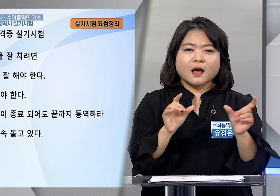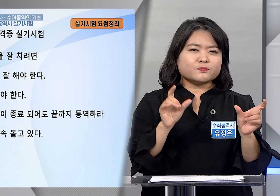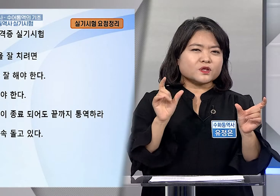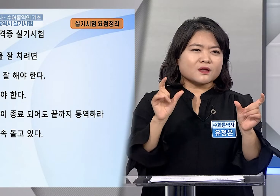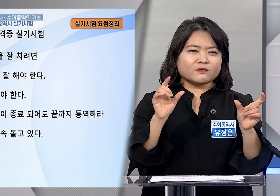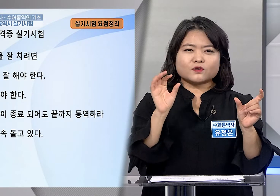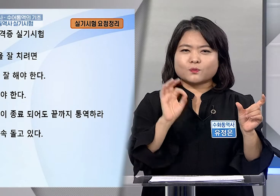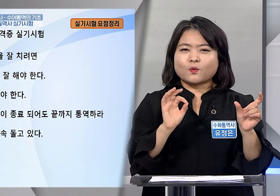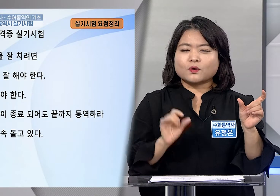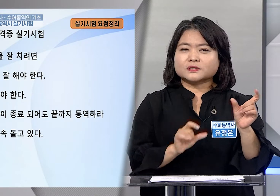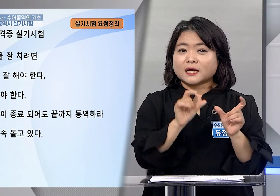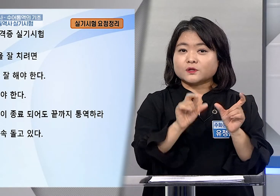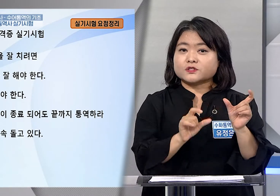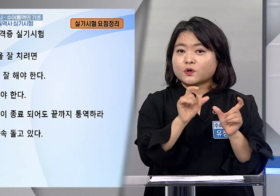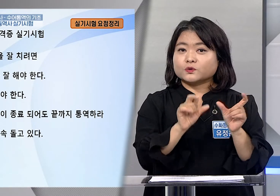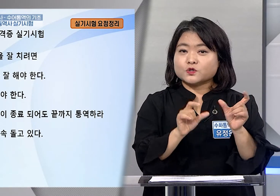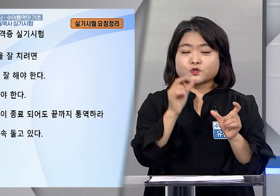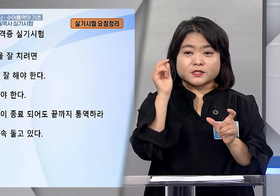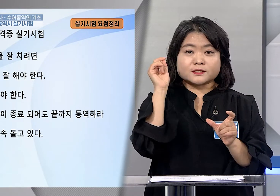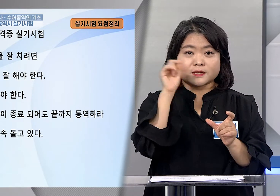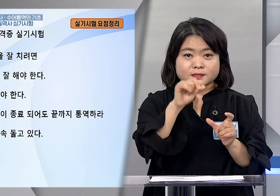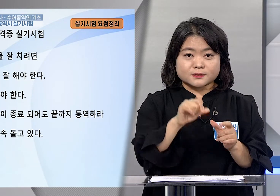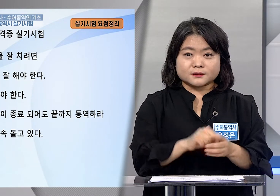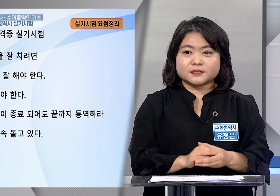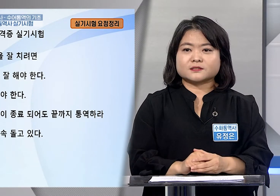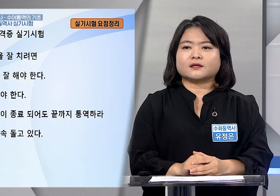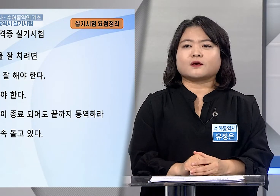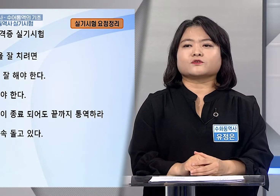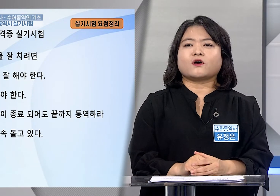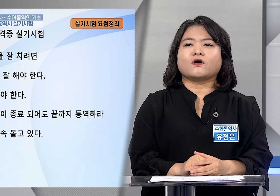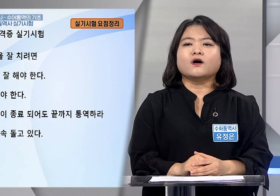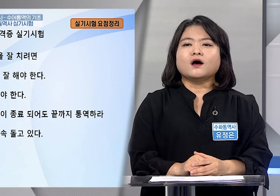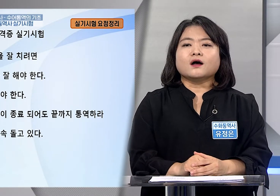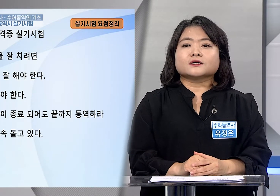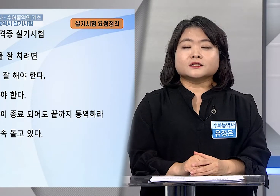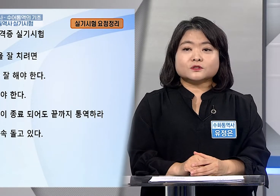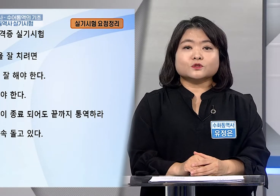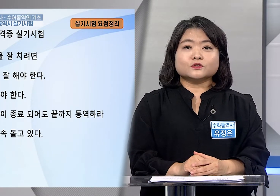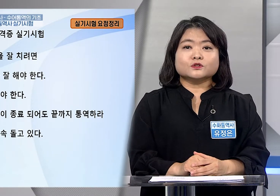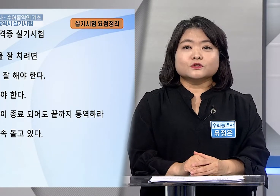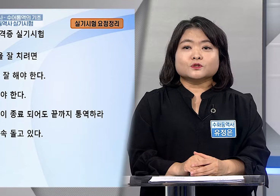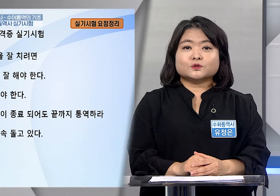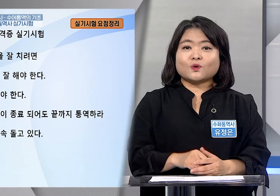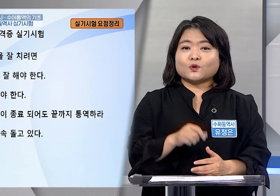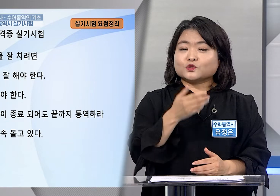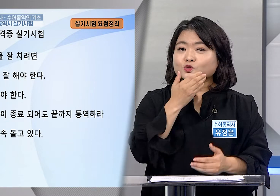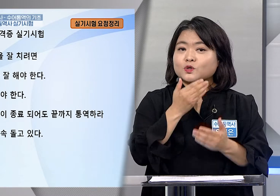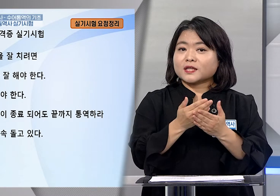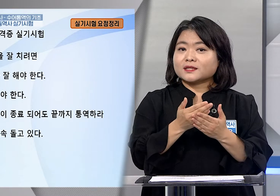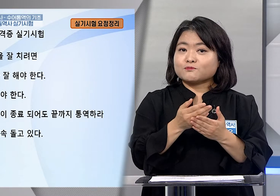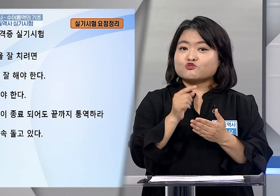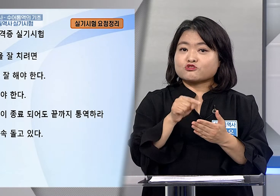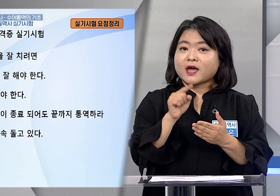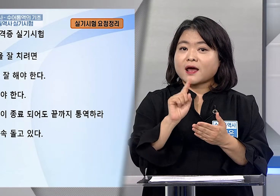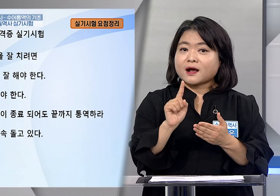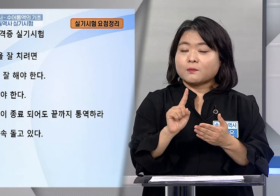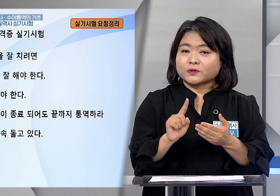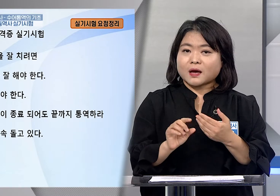앞뒤 단어를 보고 그 단어를 채워 넣을 수 있는 센스 있어야 되고요. 그리고 또 중요한 팁 중에 하나가